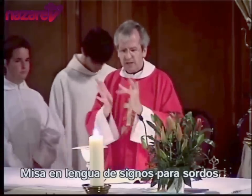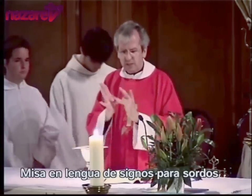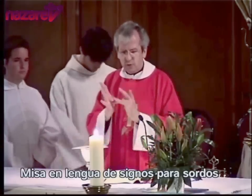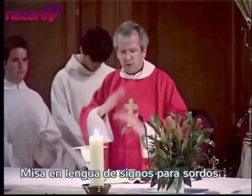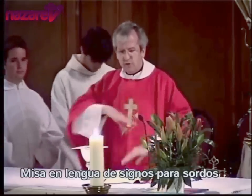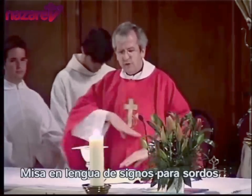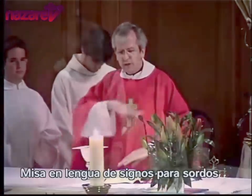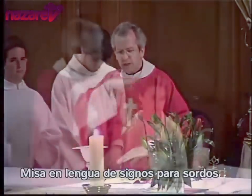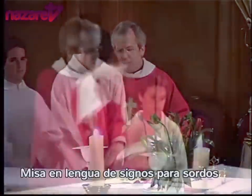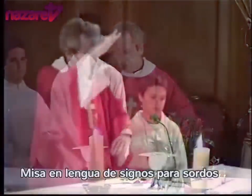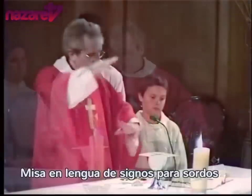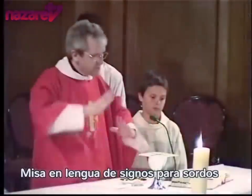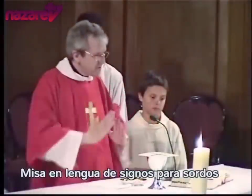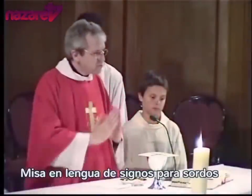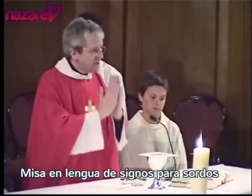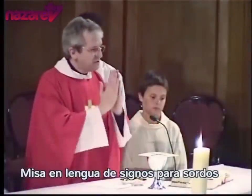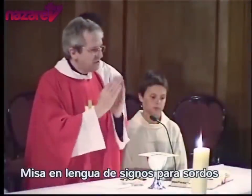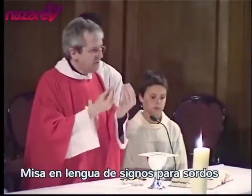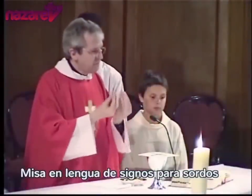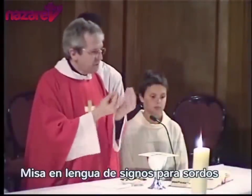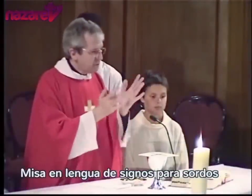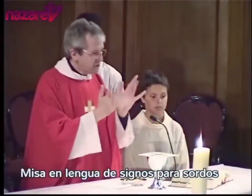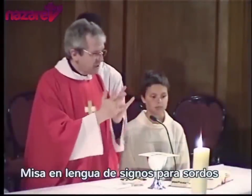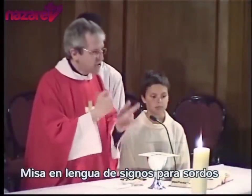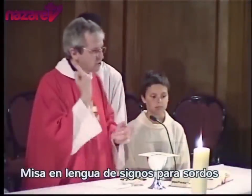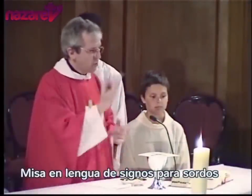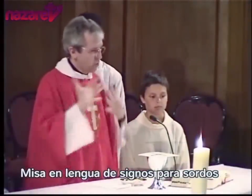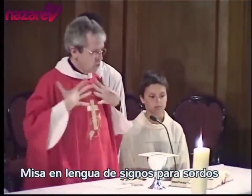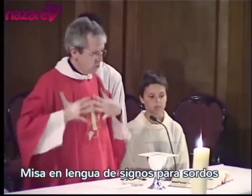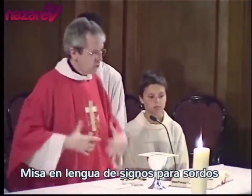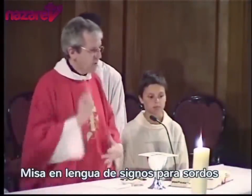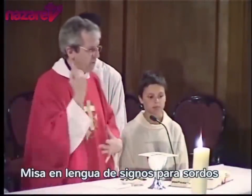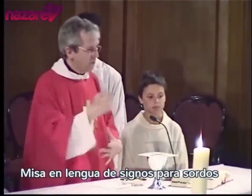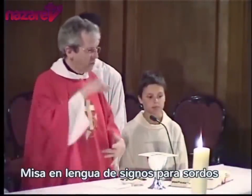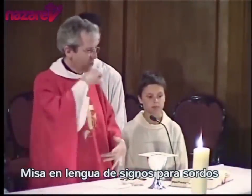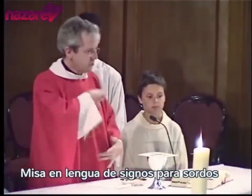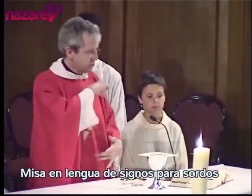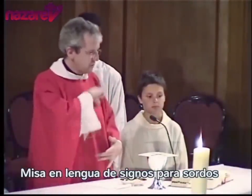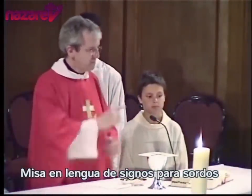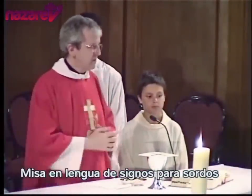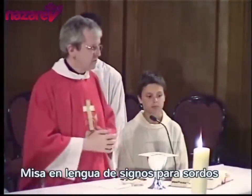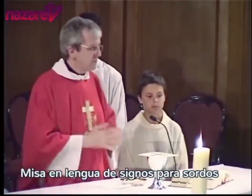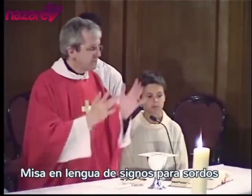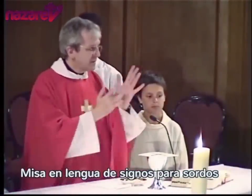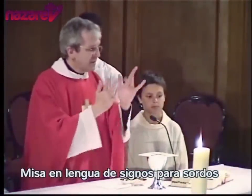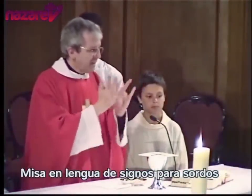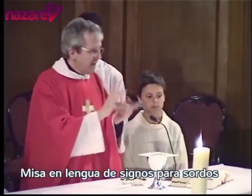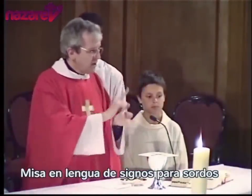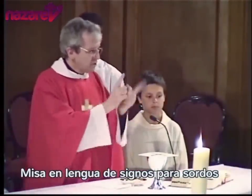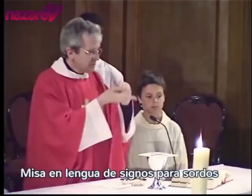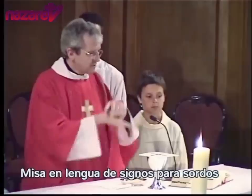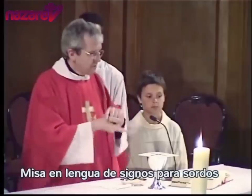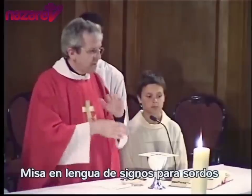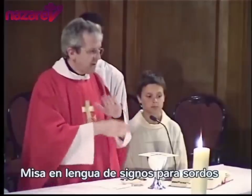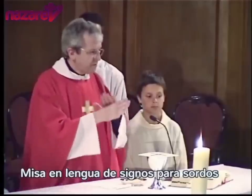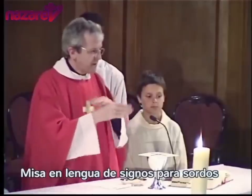y la sangre de tu Hijo y llenos de su Espíritu Santo, formemos en Cristo un solo cuerpo y un solo Espíritu. Que Él